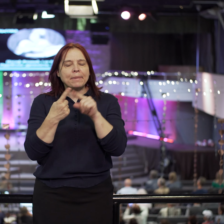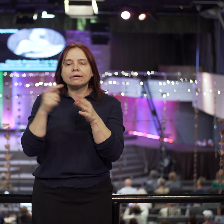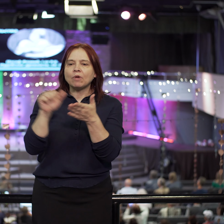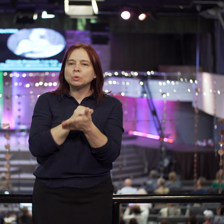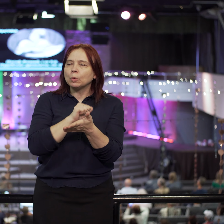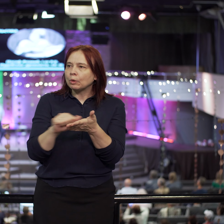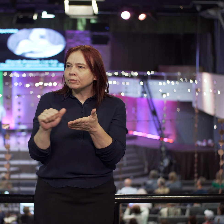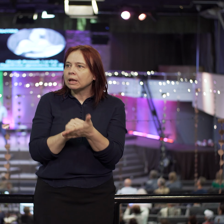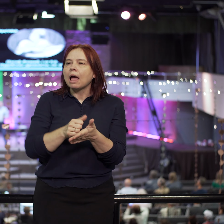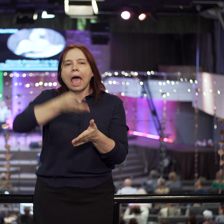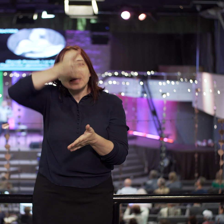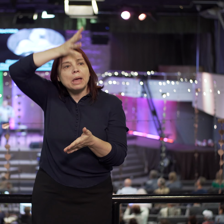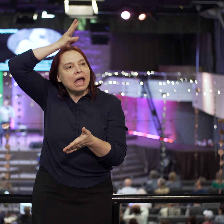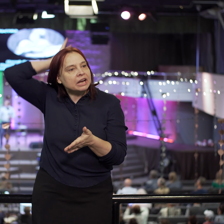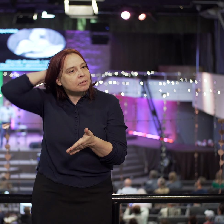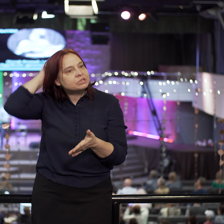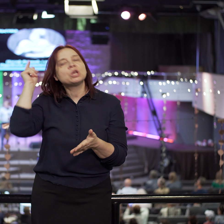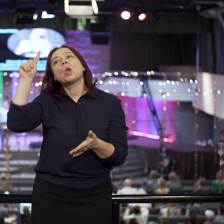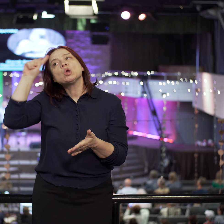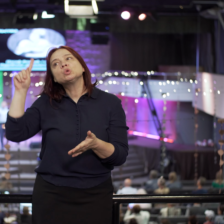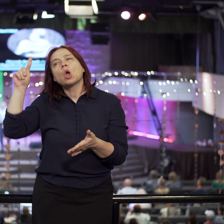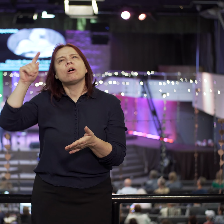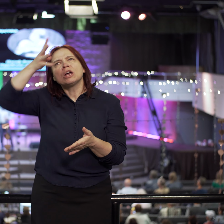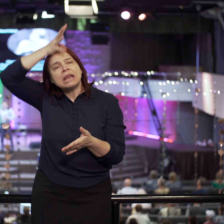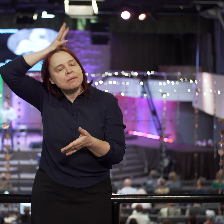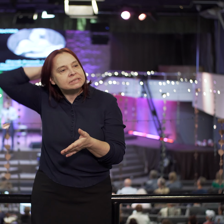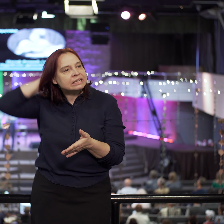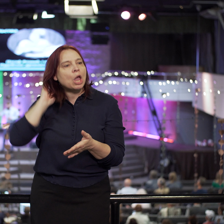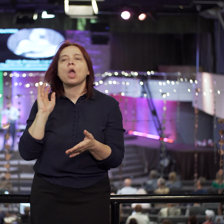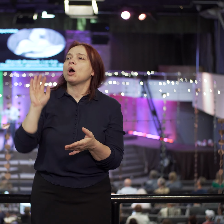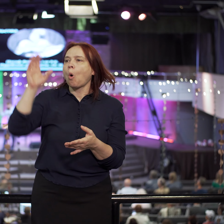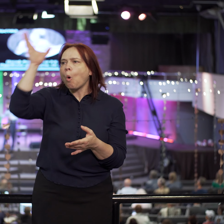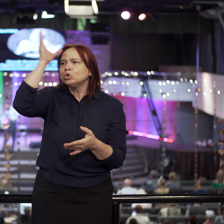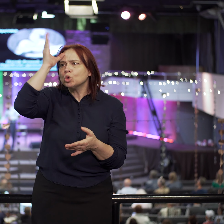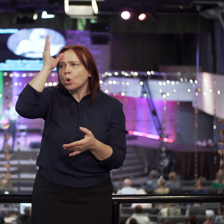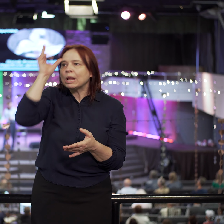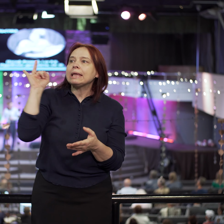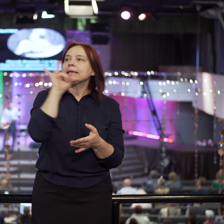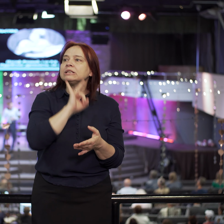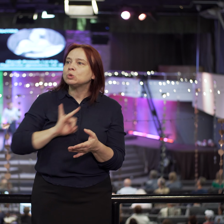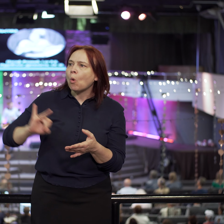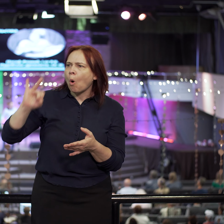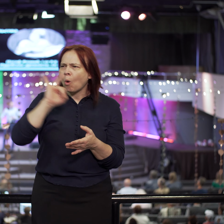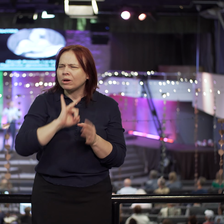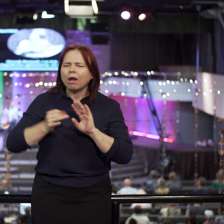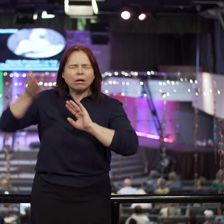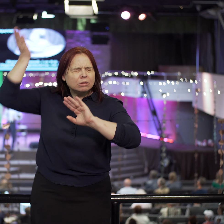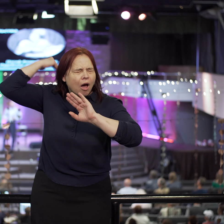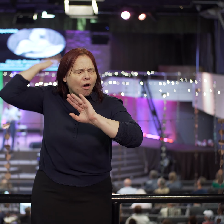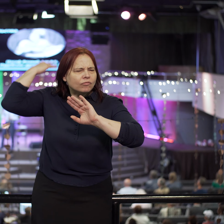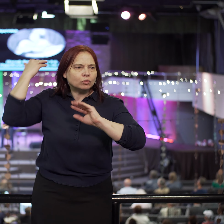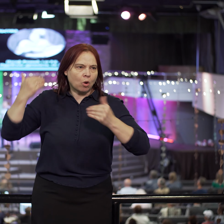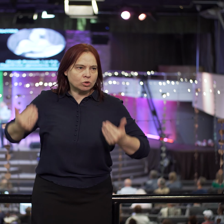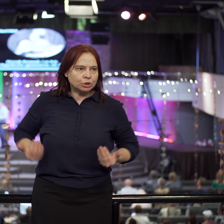– это римский историк Иосиф Флавий, историк первого века нашей эры.